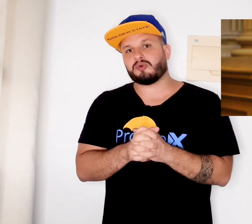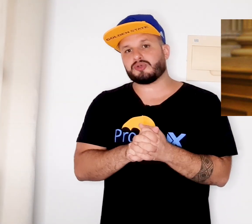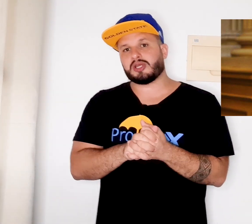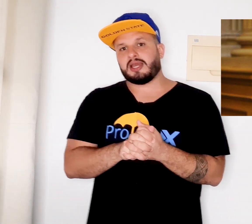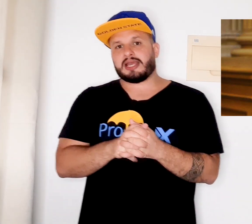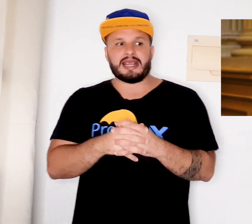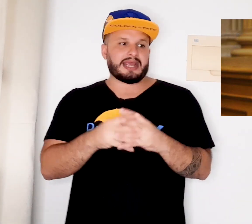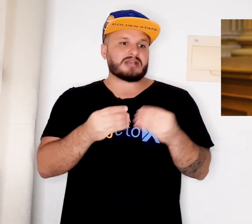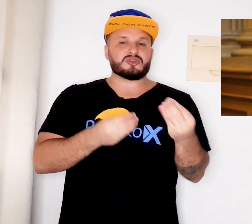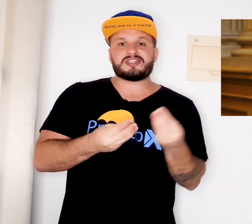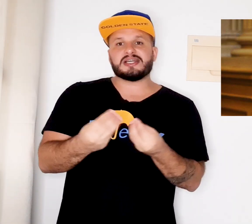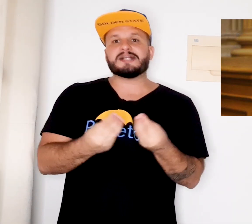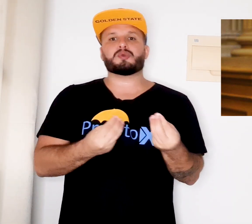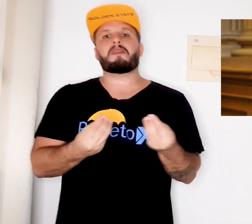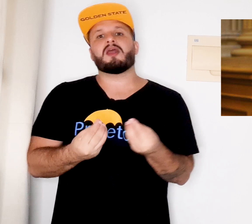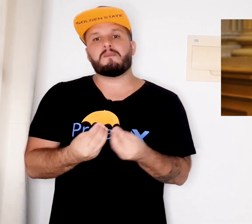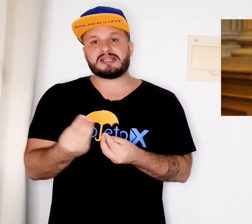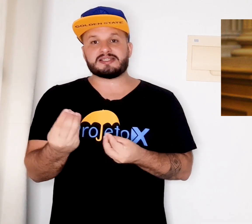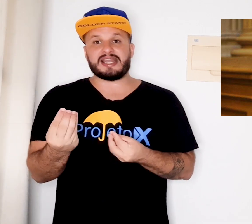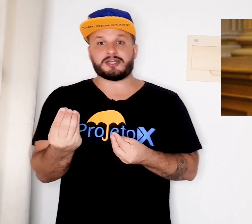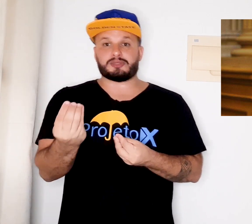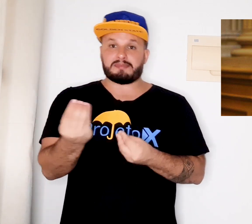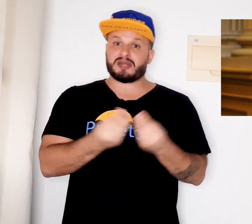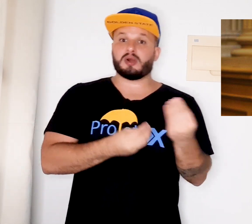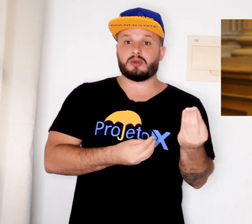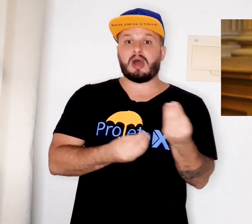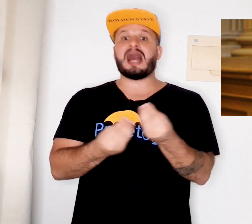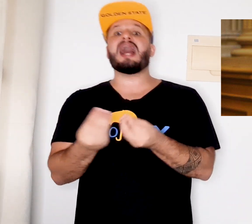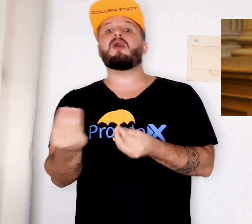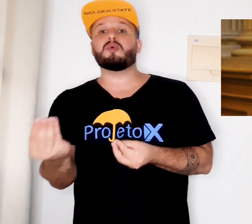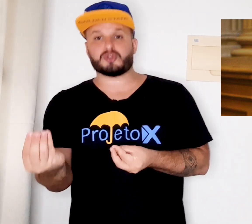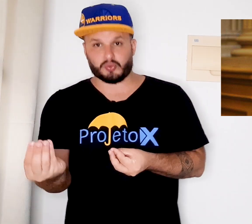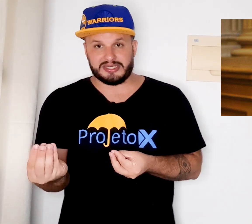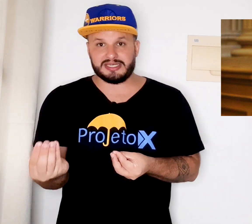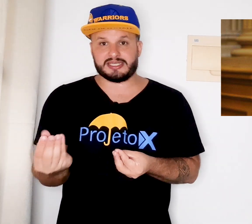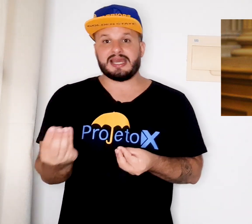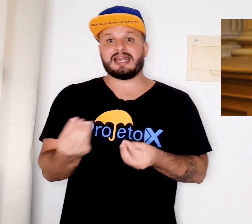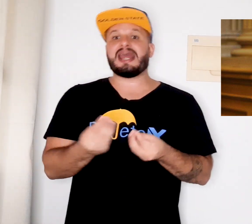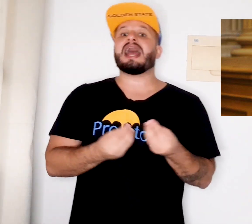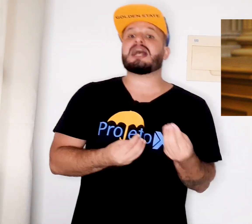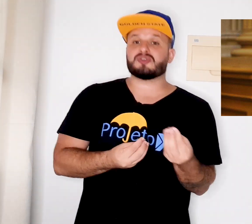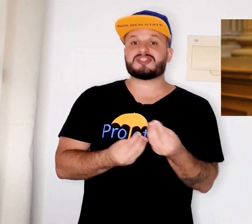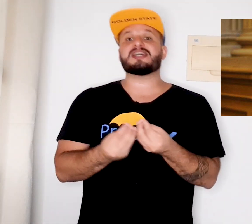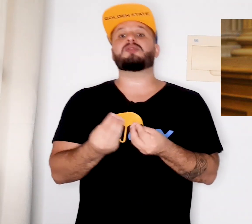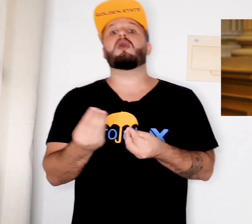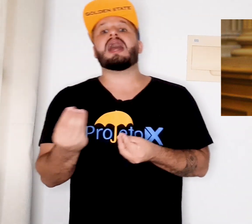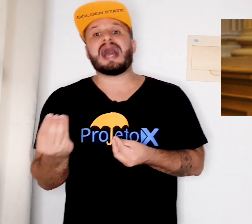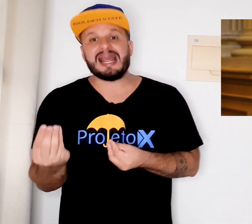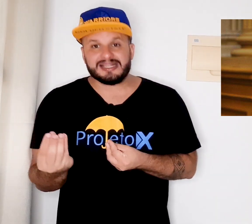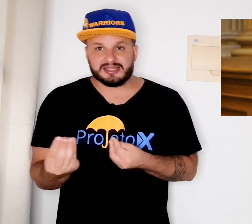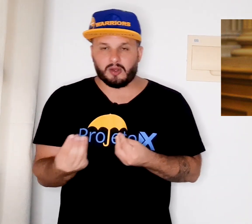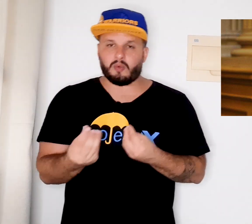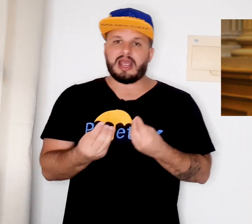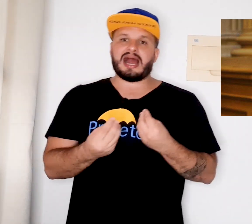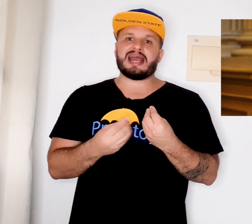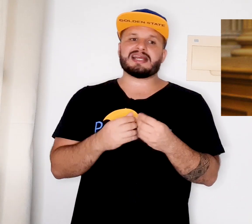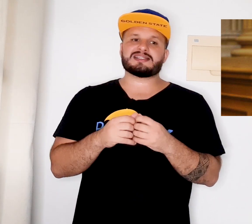áudios associando o presidente peruano ao swing, né? Associando a então a